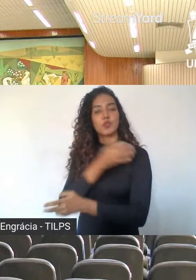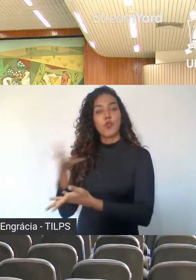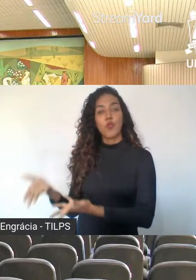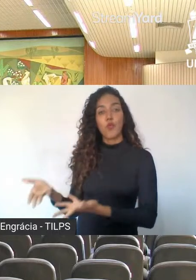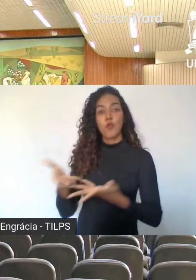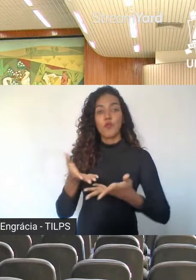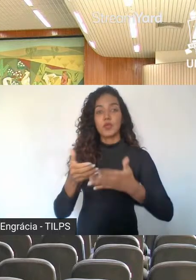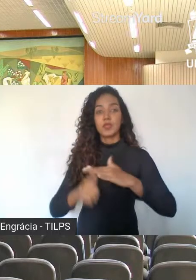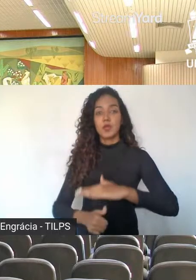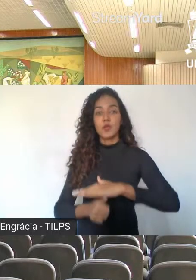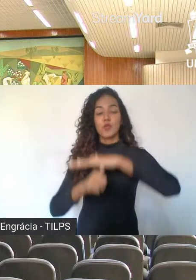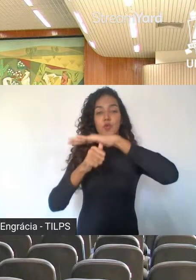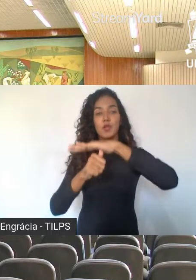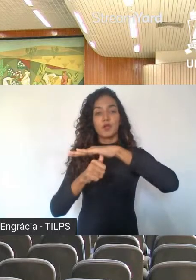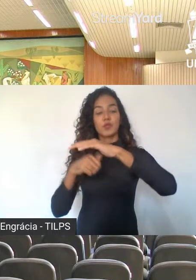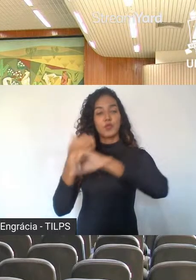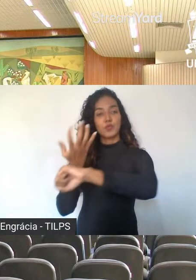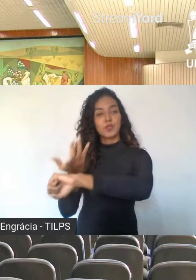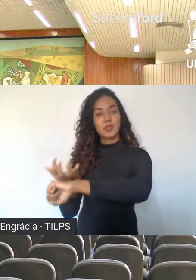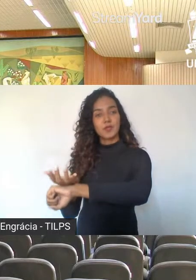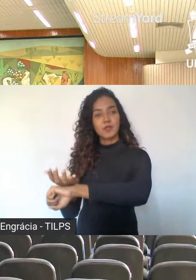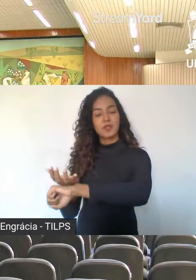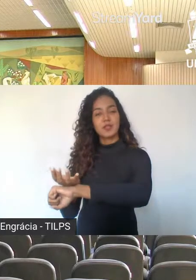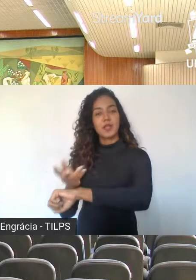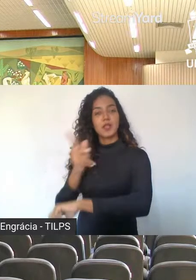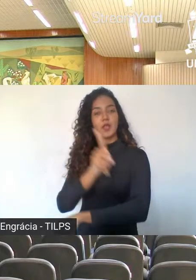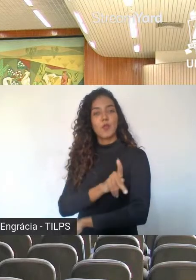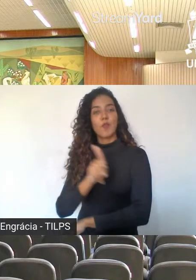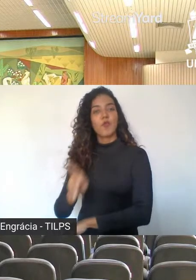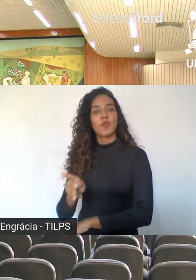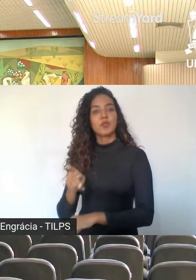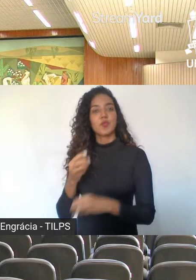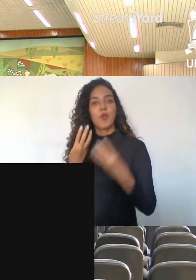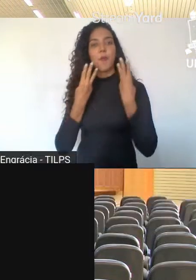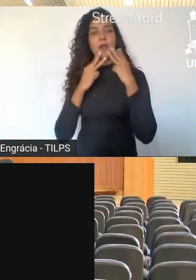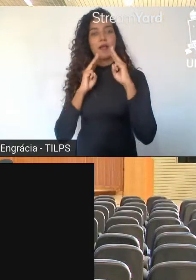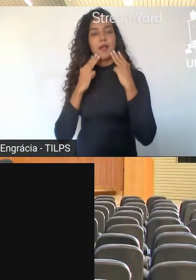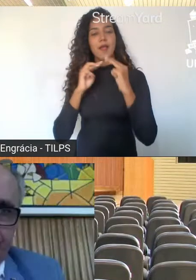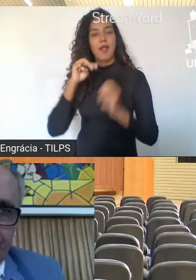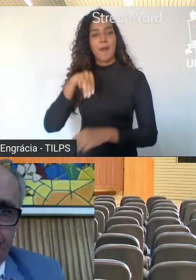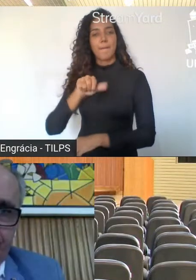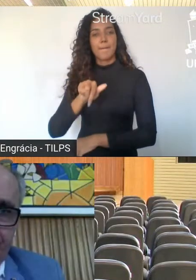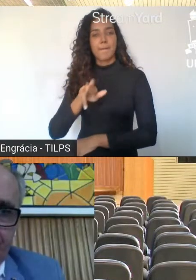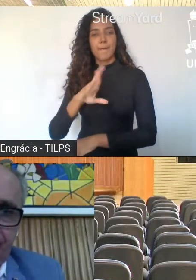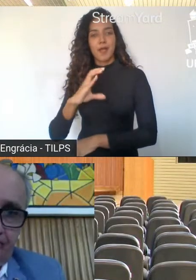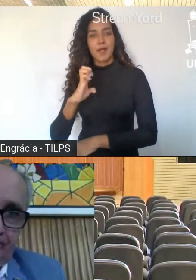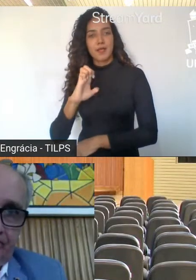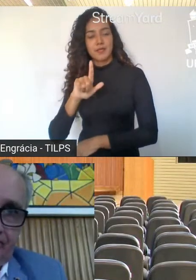Federal Rural de Pernambuco, professor Marcelo Brito Carneiro Leão.